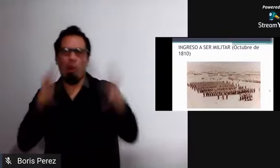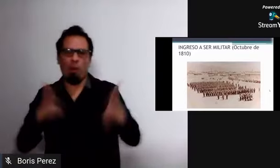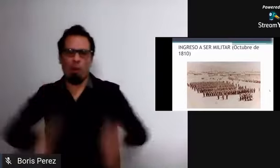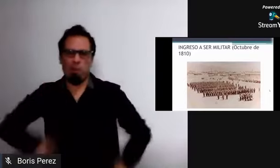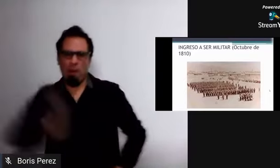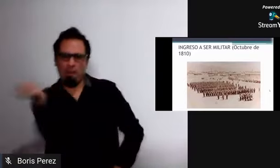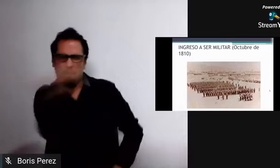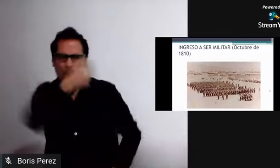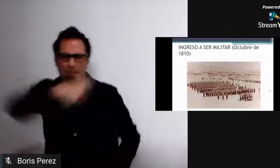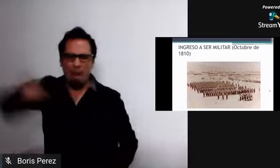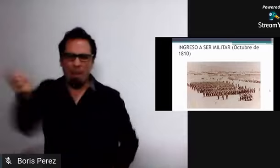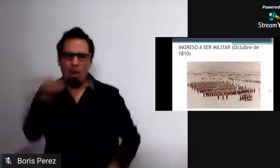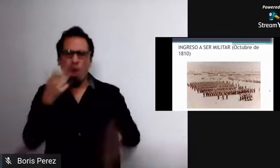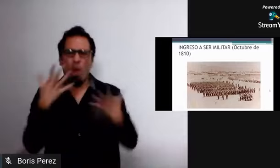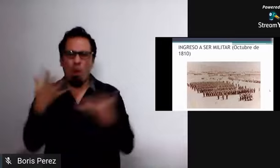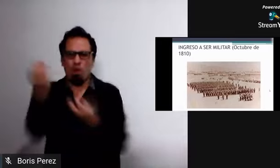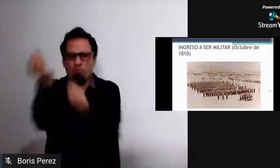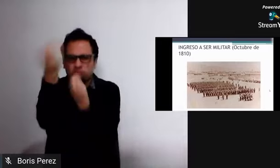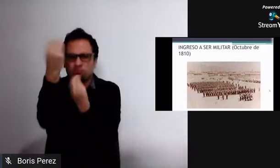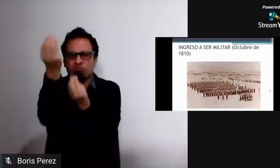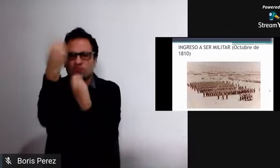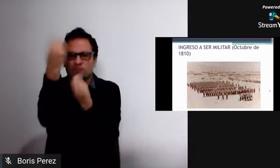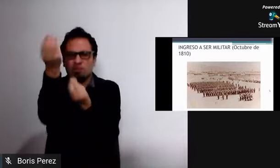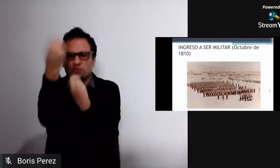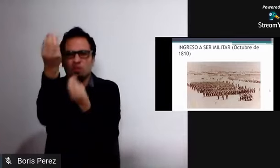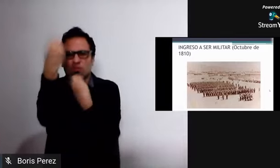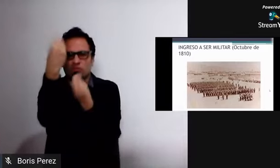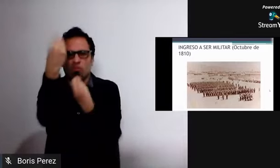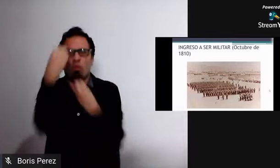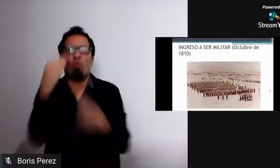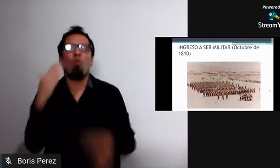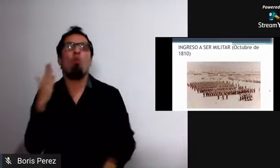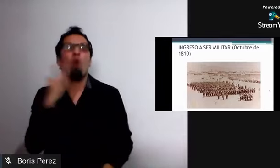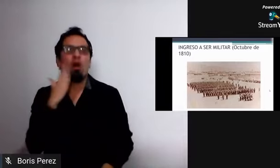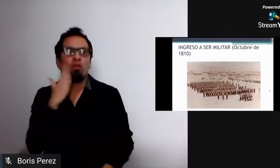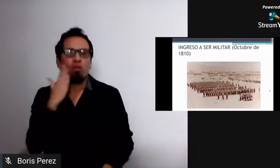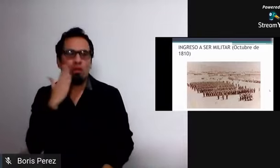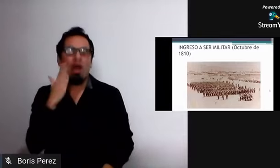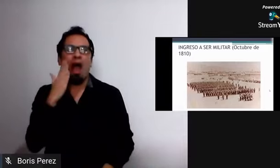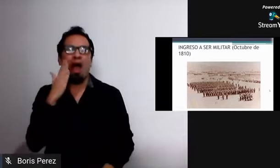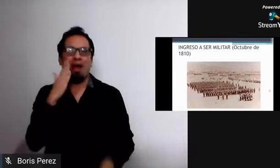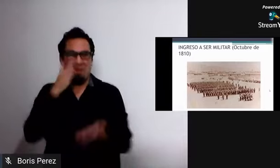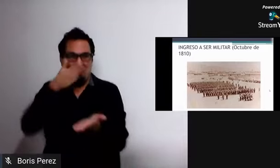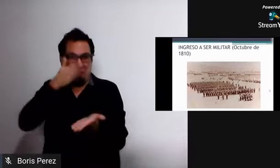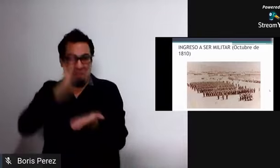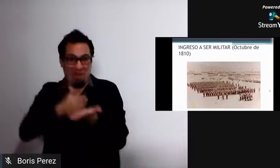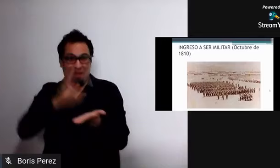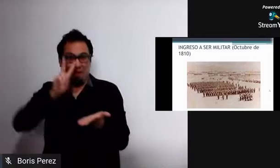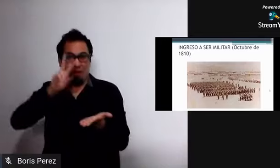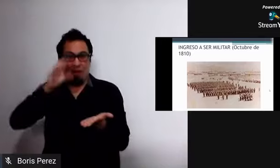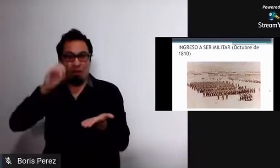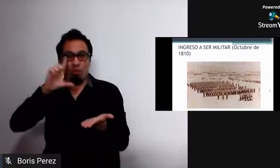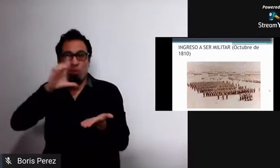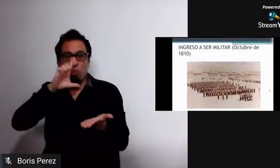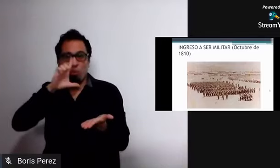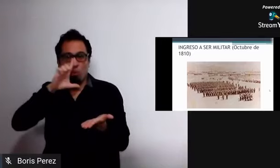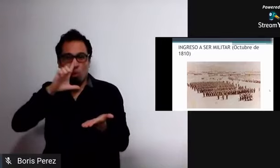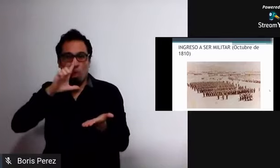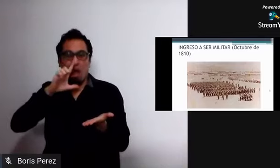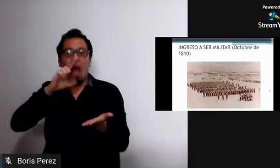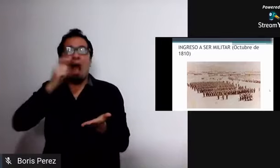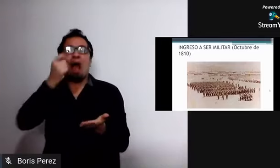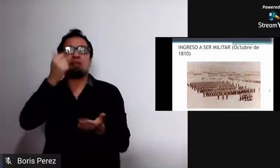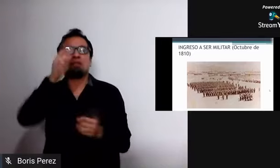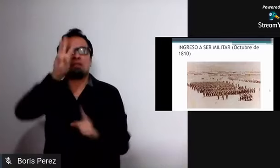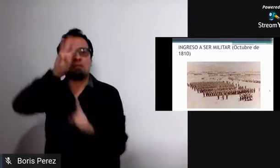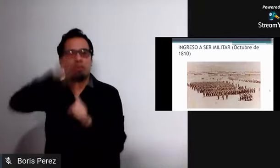ejército español. Entonces, digamos que él empieza a ser parte de su vida militar, a formarse físicamente,